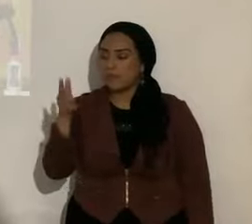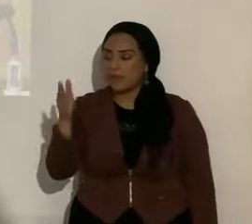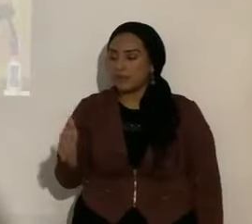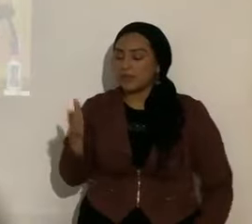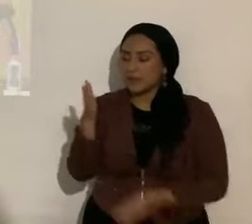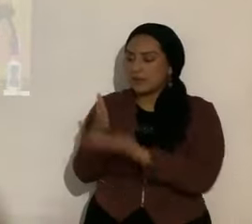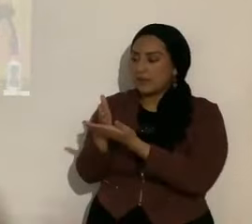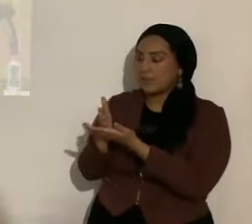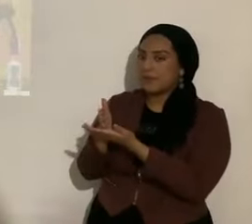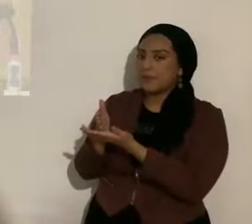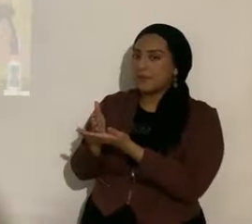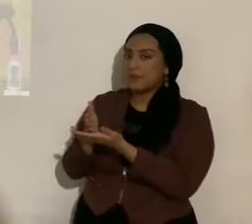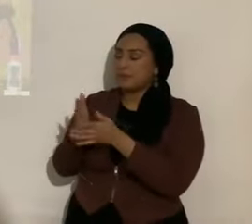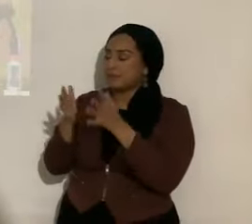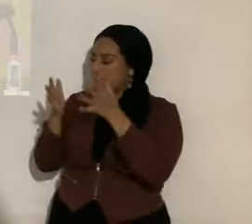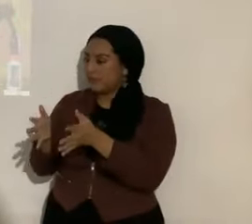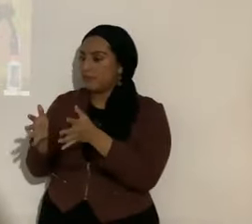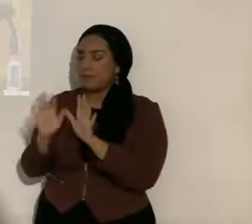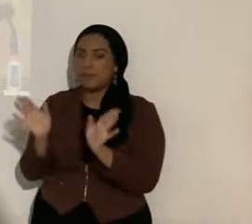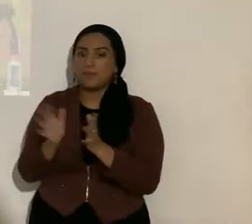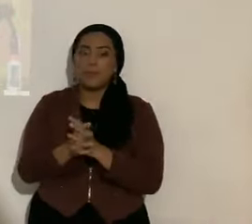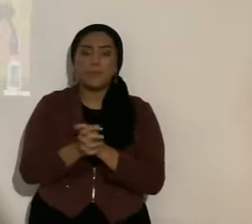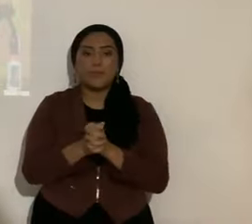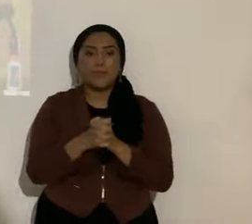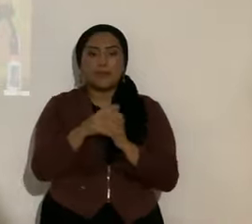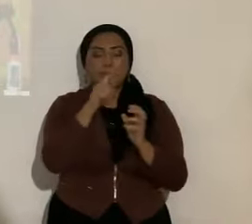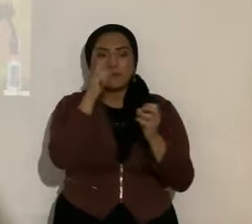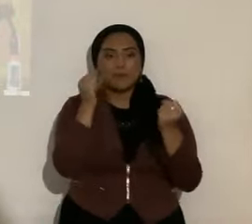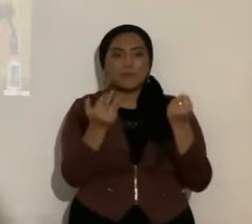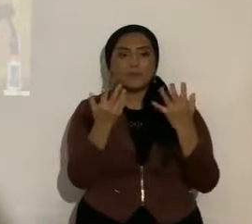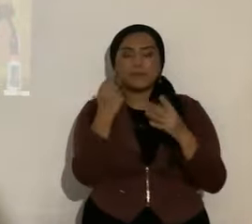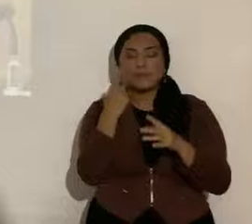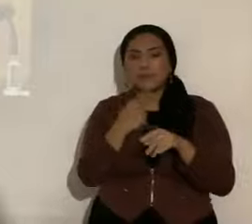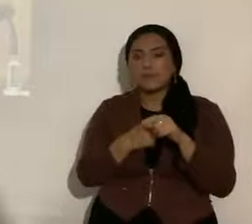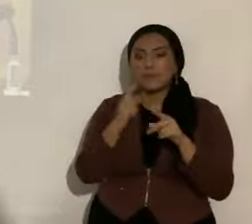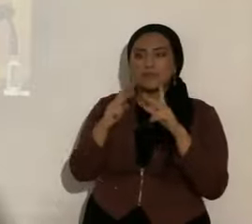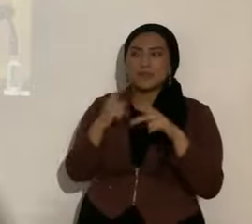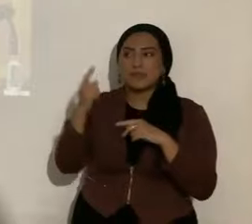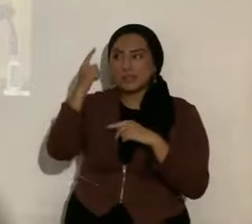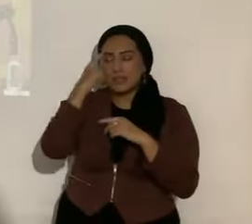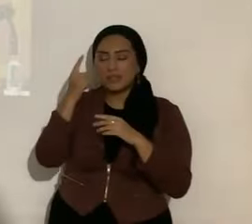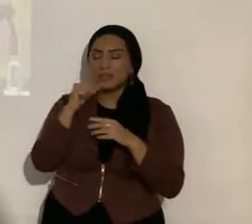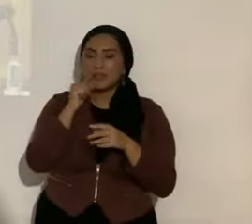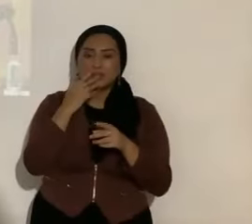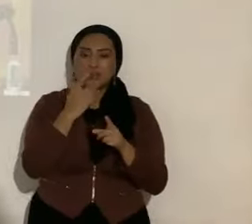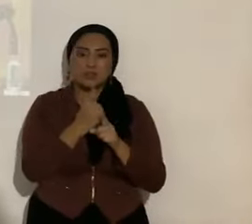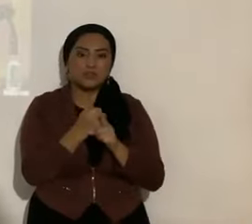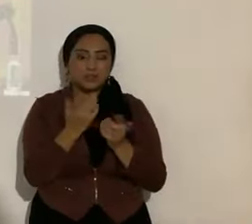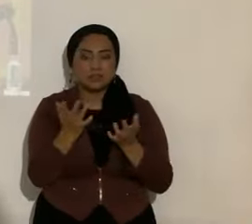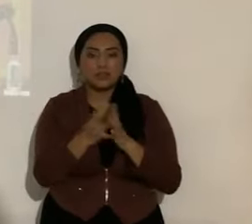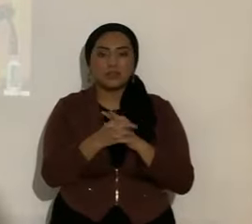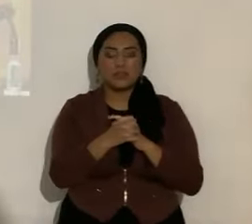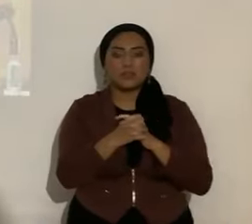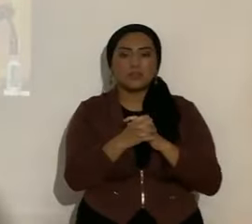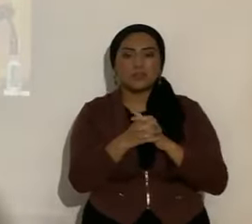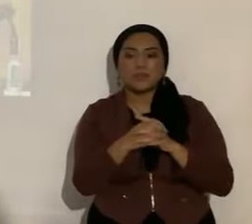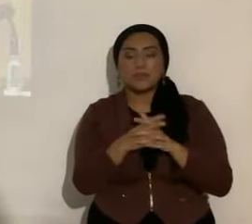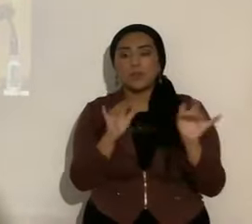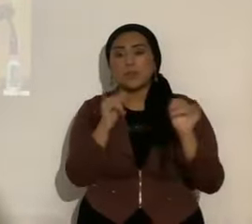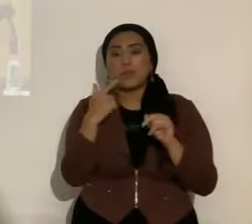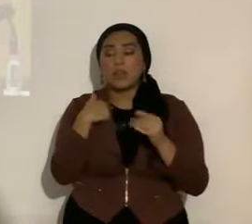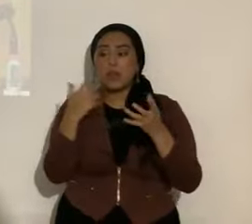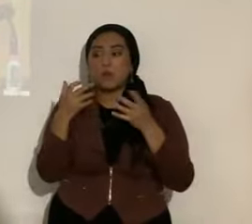Se acabó. Porque muchas veces se piensan cosas que no son correctas, como la de yo